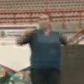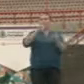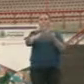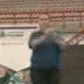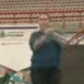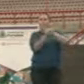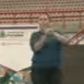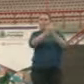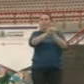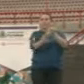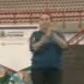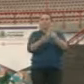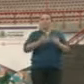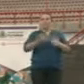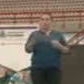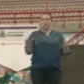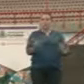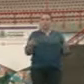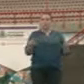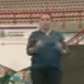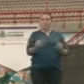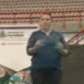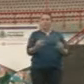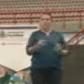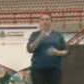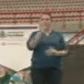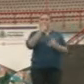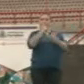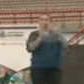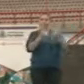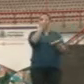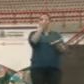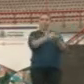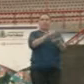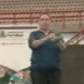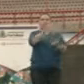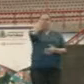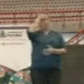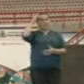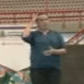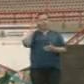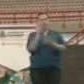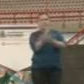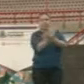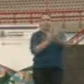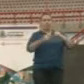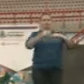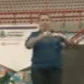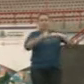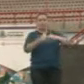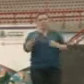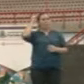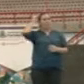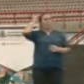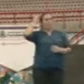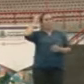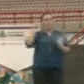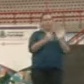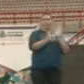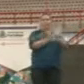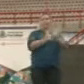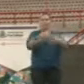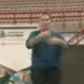escultura de mármore, um negócio tão bem feito que parecia um ser humano. Ele desenhava unha, cabelo, expressava